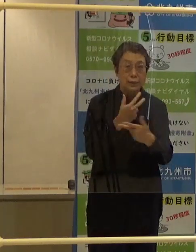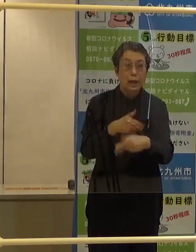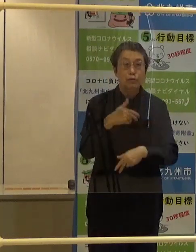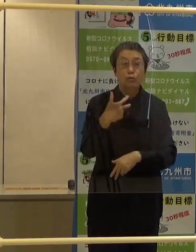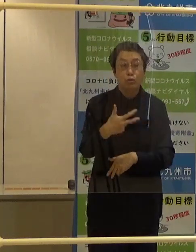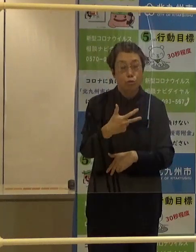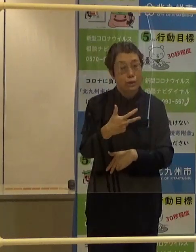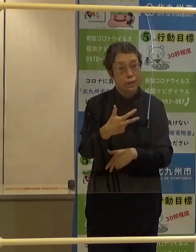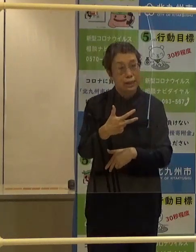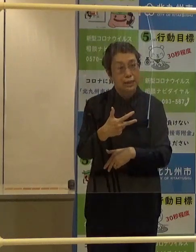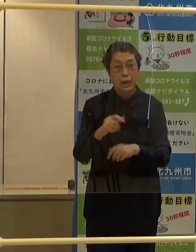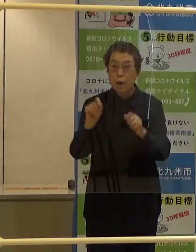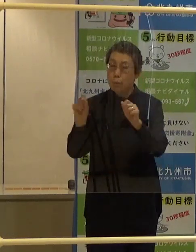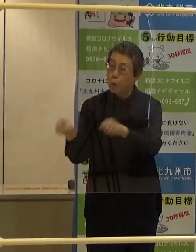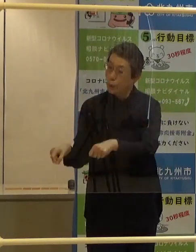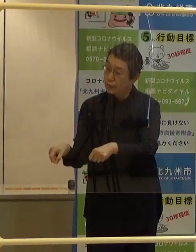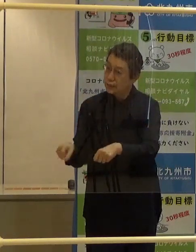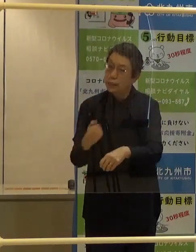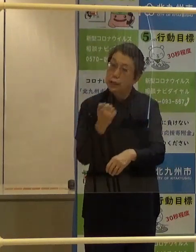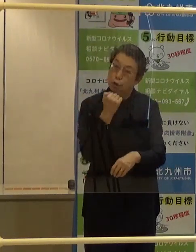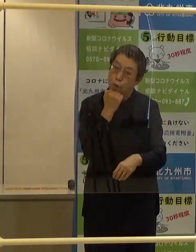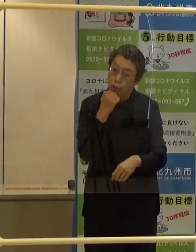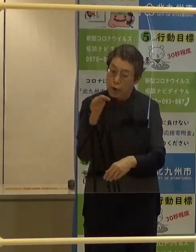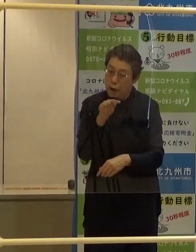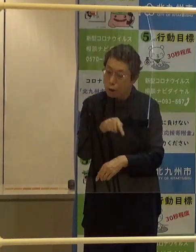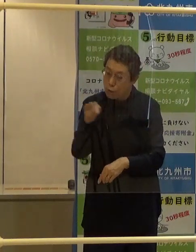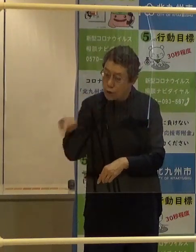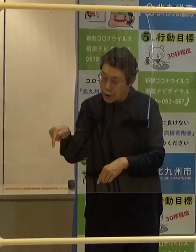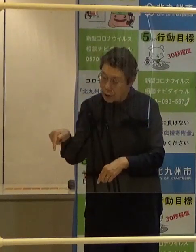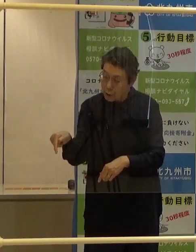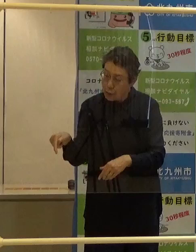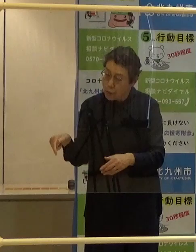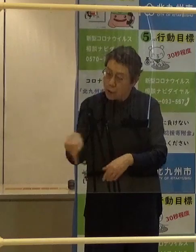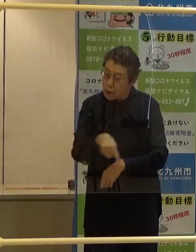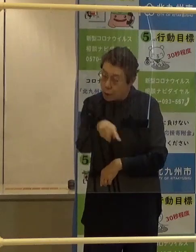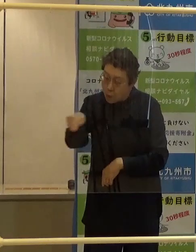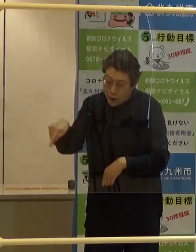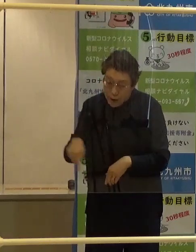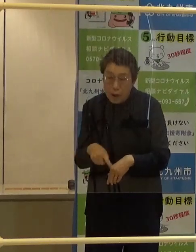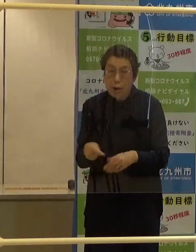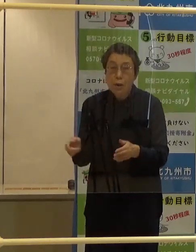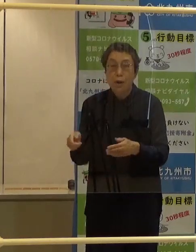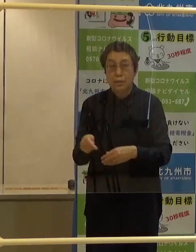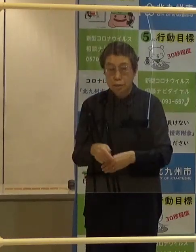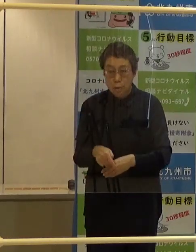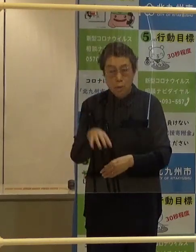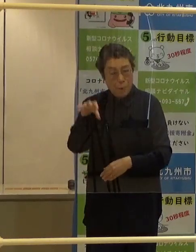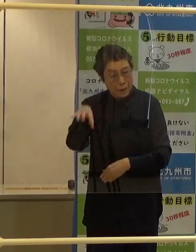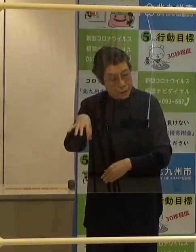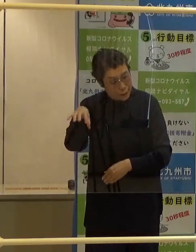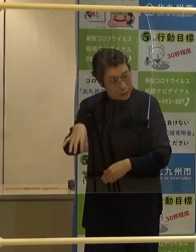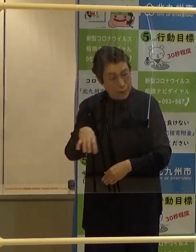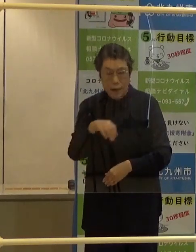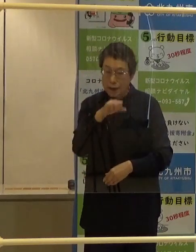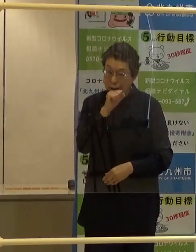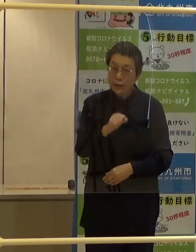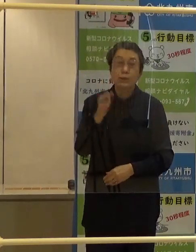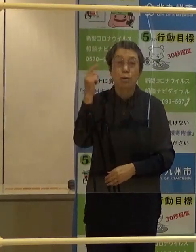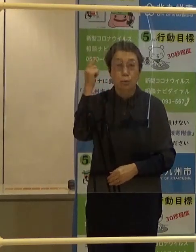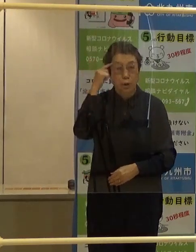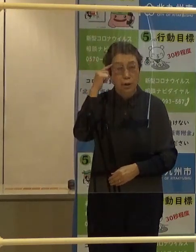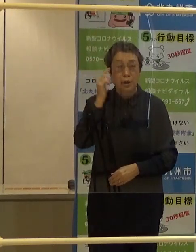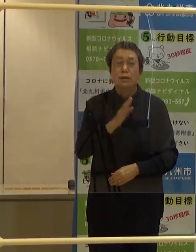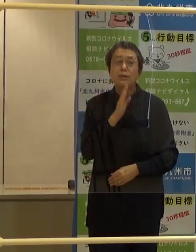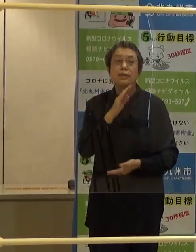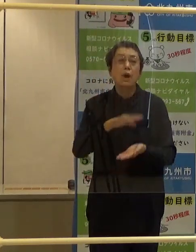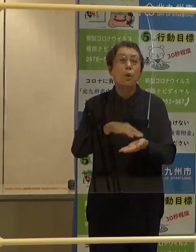小倉を視野に入れたもう一箇所対応ができないかという声は実際に医師の間からですね